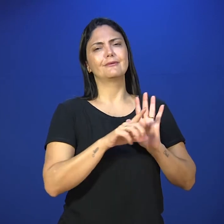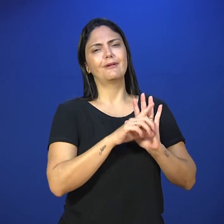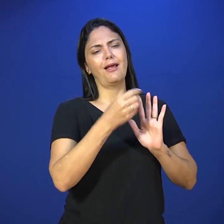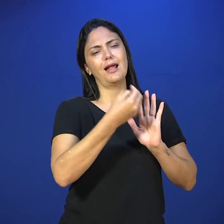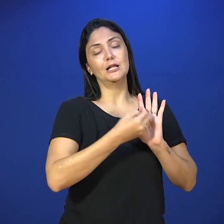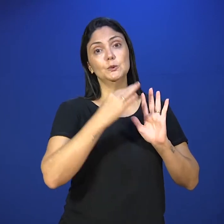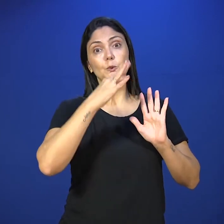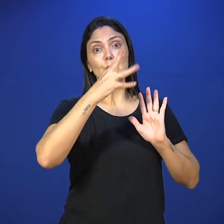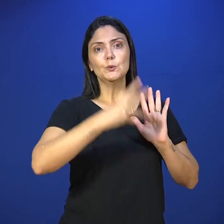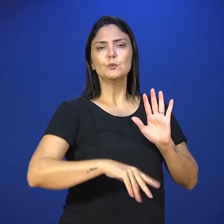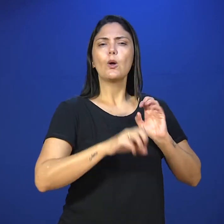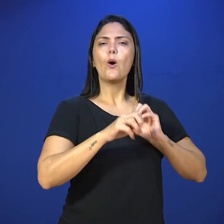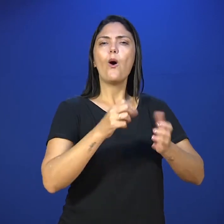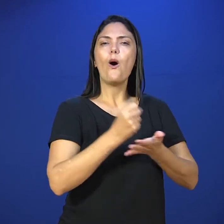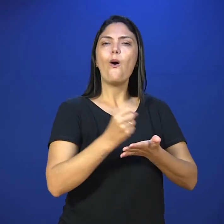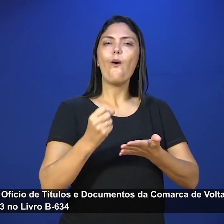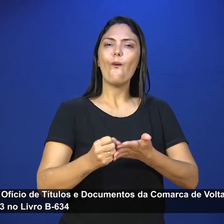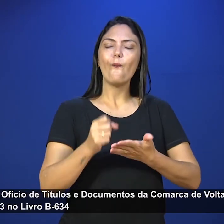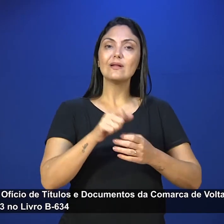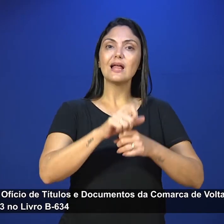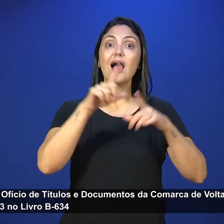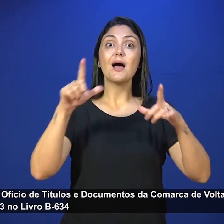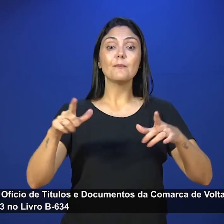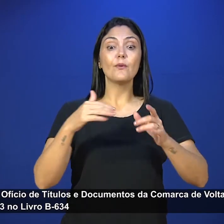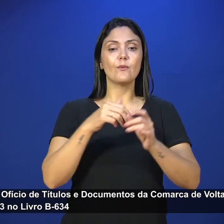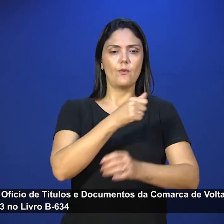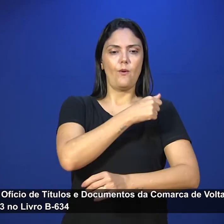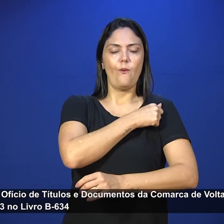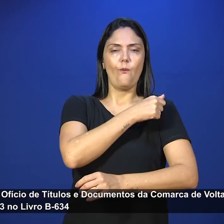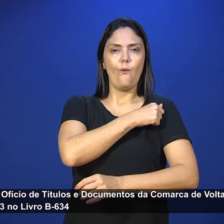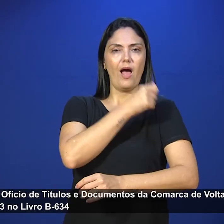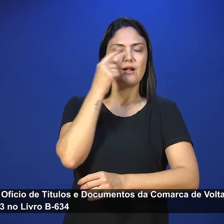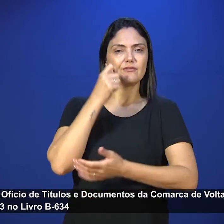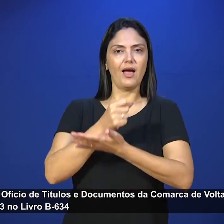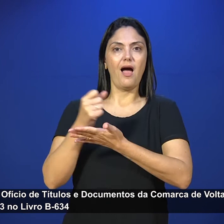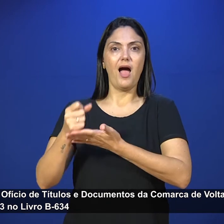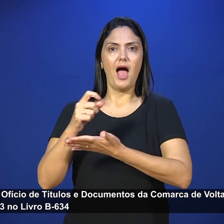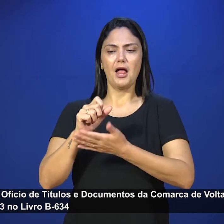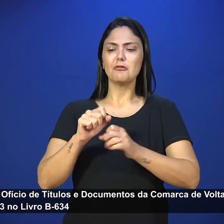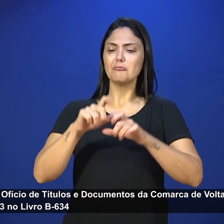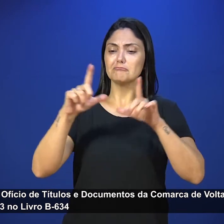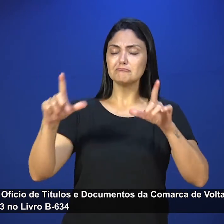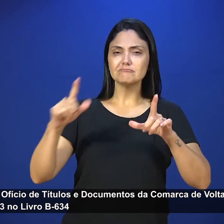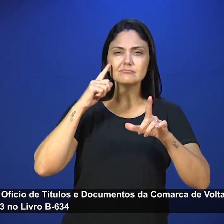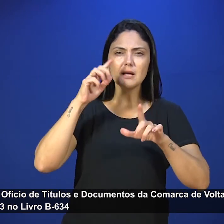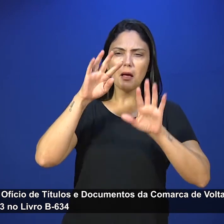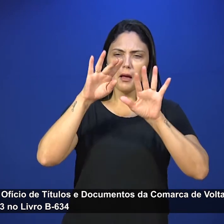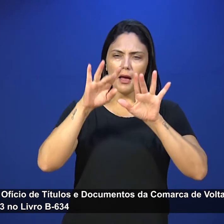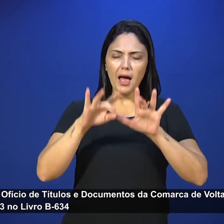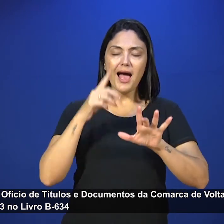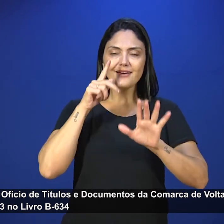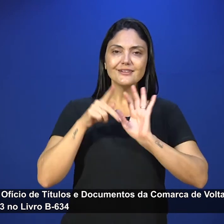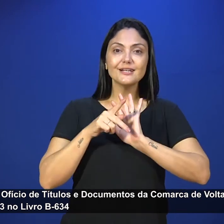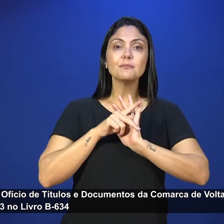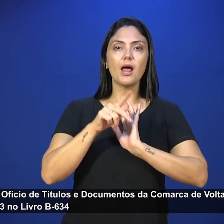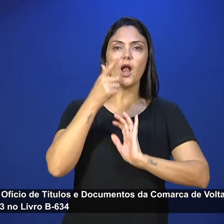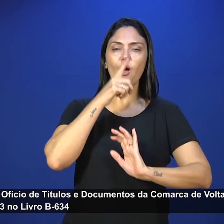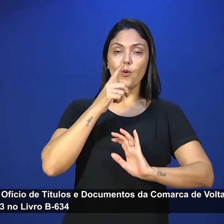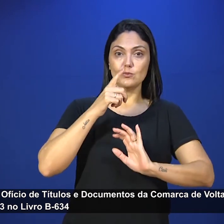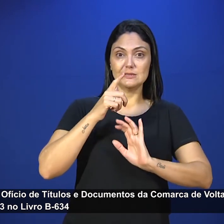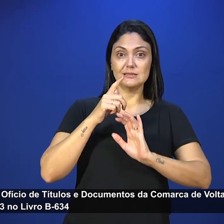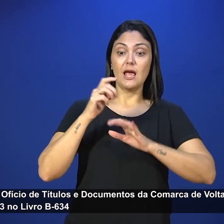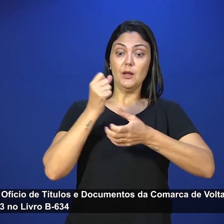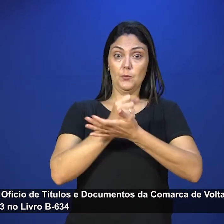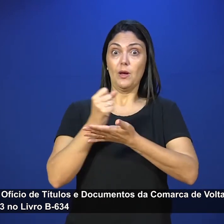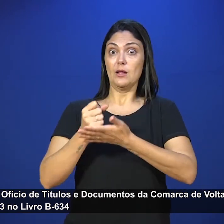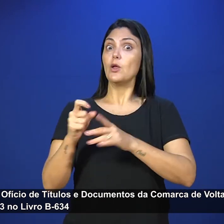serviços educacionais, devidamente registrado no cartório do primeiro ofício de títulos e documentos da comarca de Volta Redonda, Rio